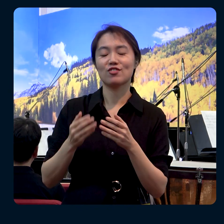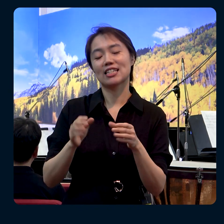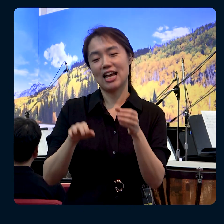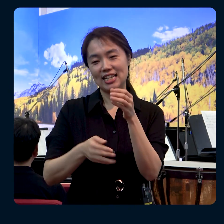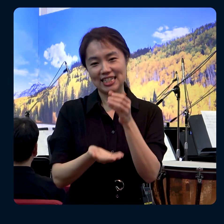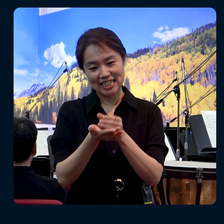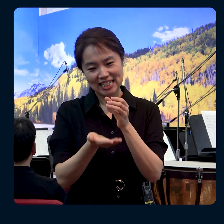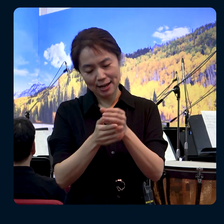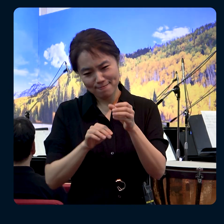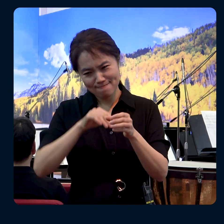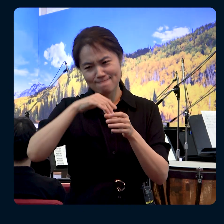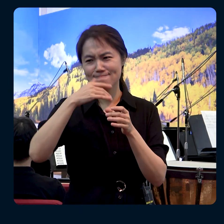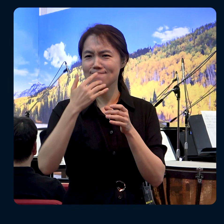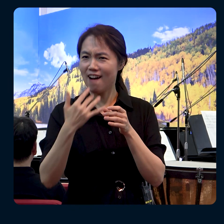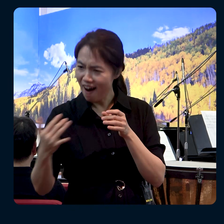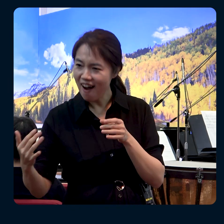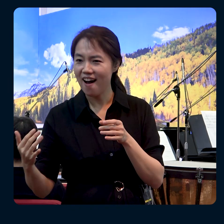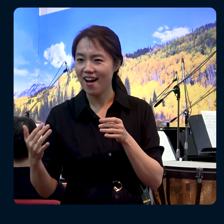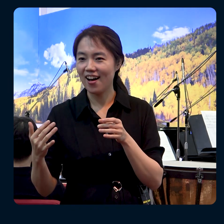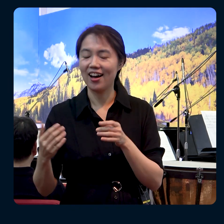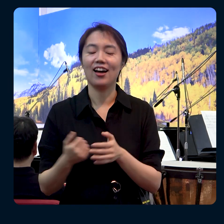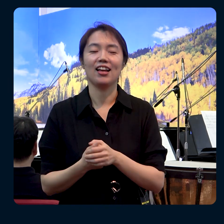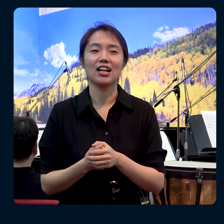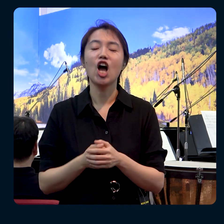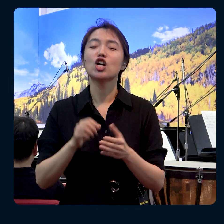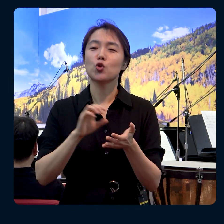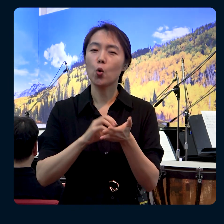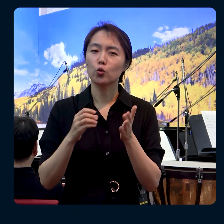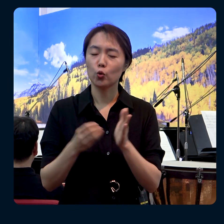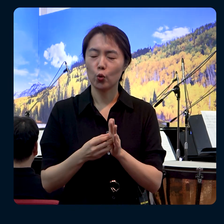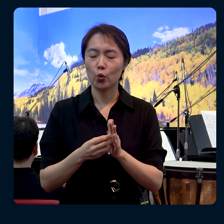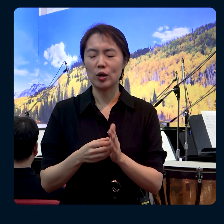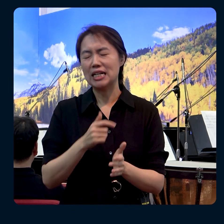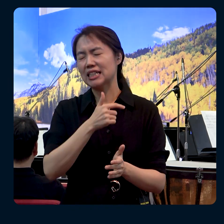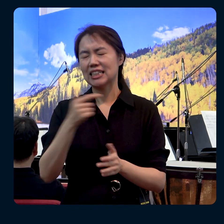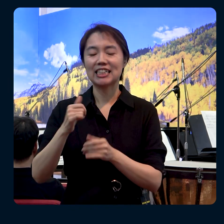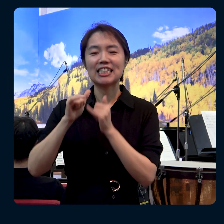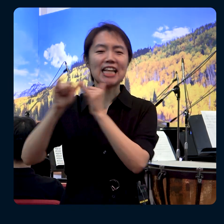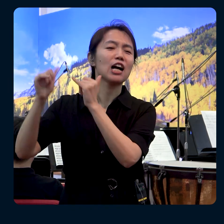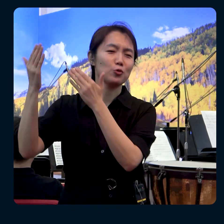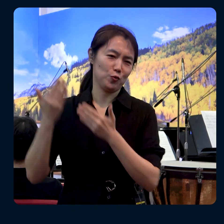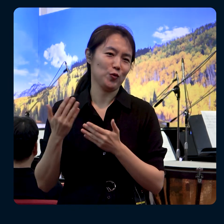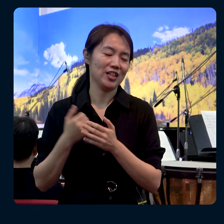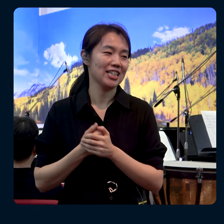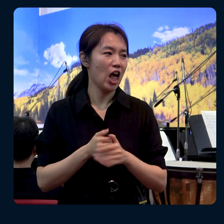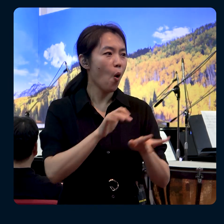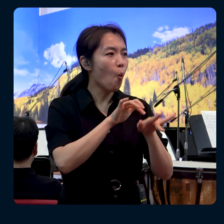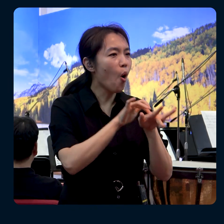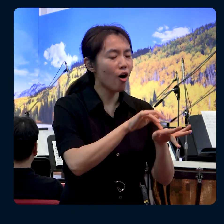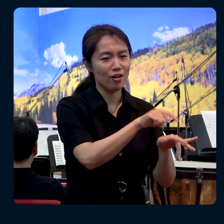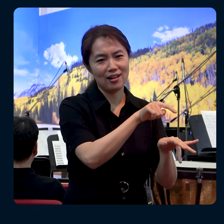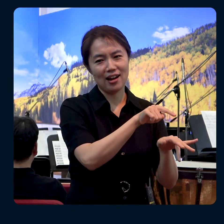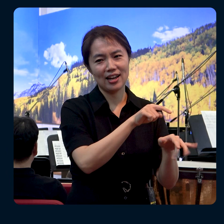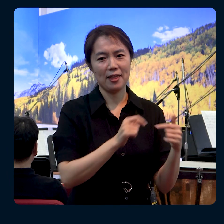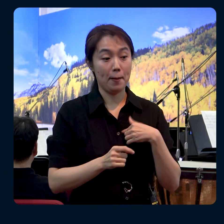하고 억울하게 하면서 우리를 조롱하고 비웃는 그 원수의 목전에서 멋있게 이렇게 상황을 역전시키는